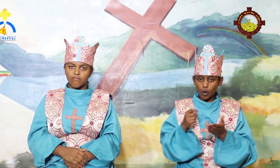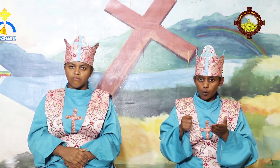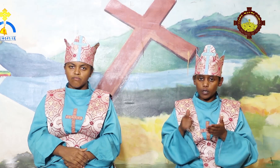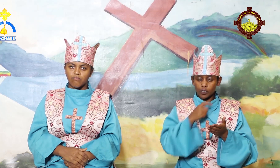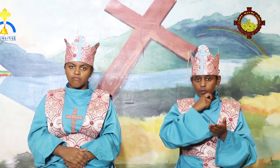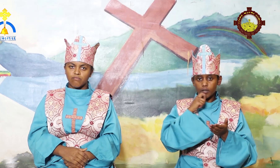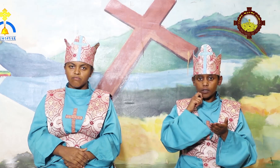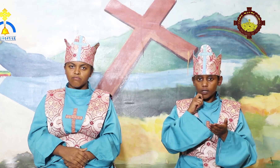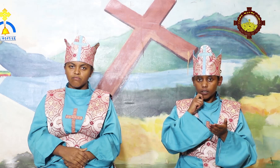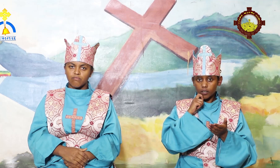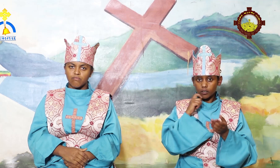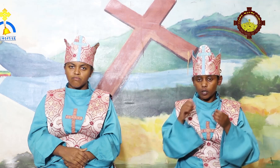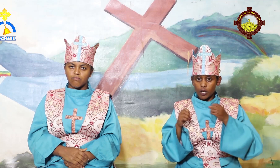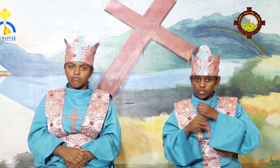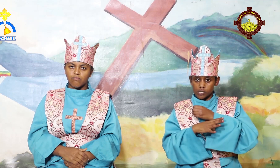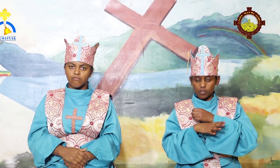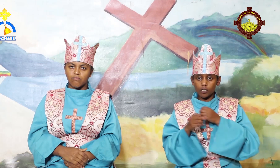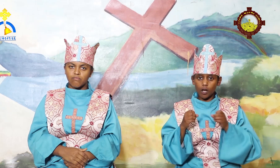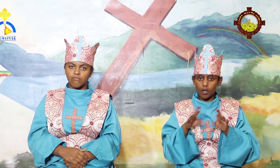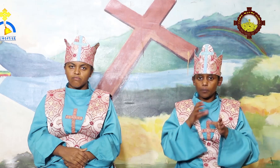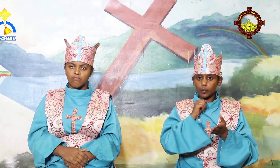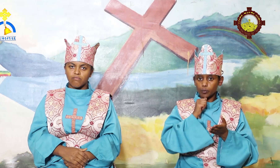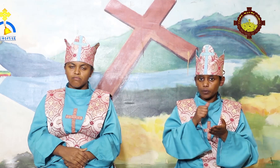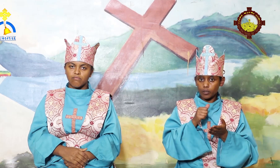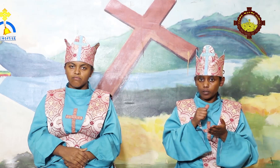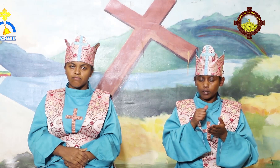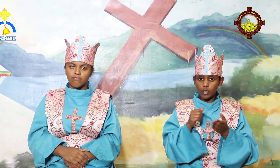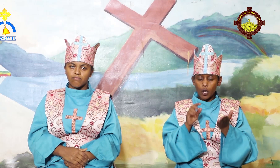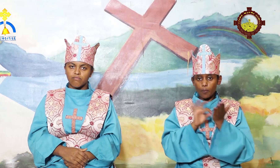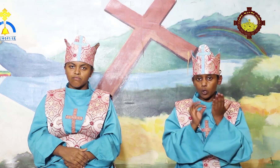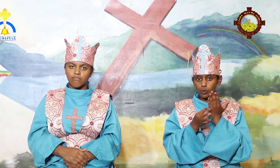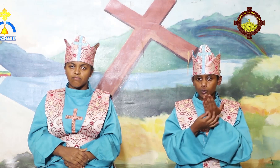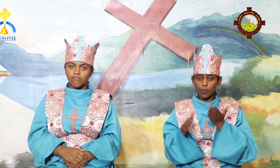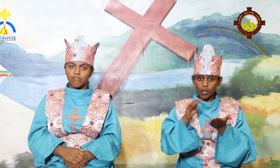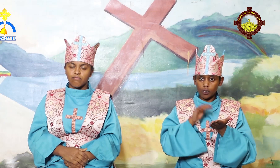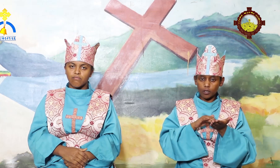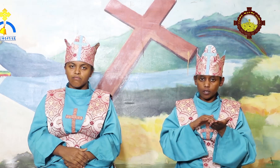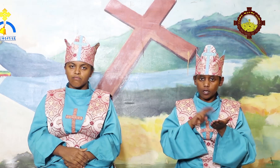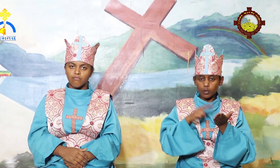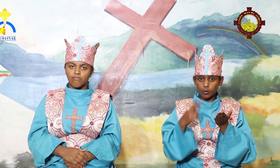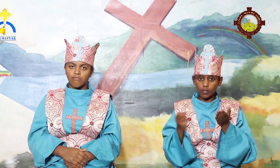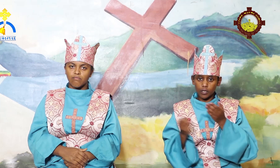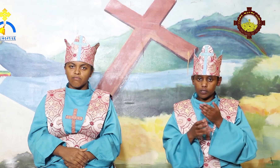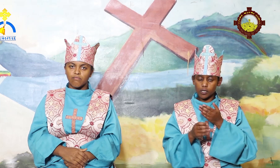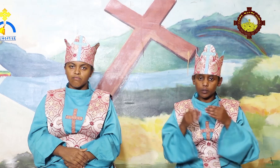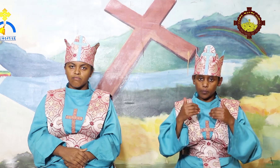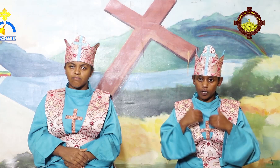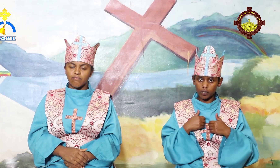አለ። በቅሎም ወዲያው ደረቀ። ስር አልነበረውምና። በእሾ መካከል